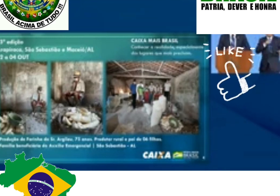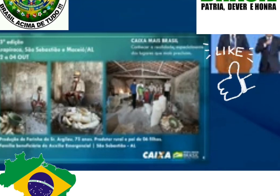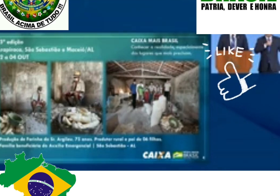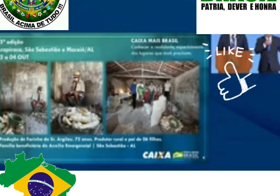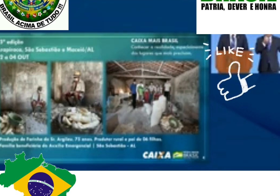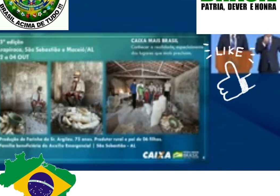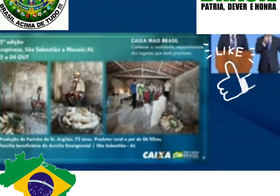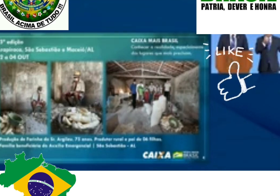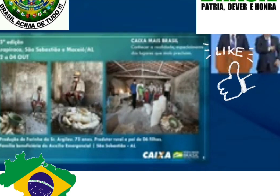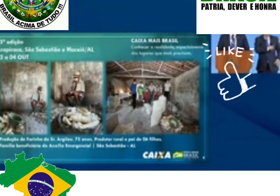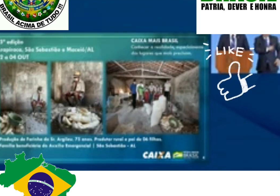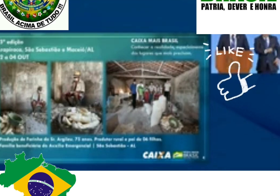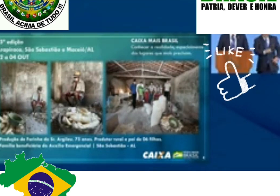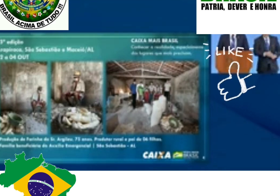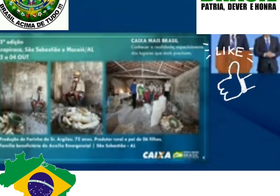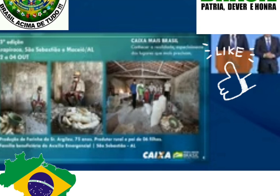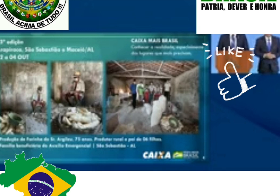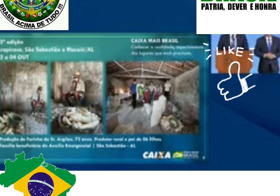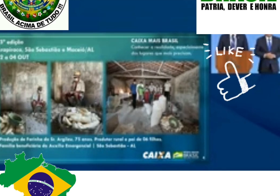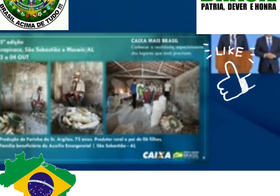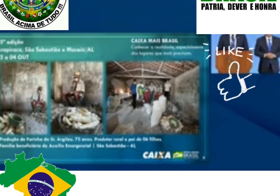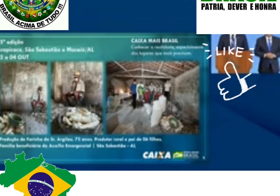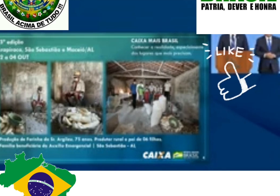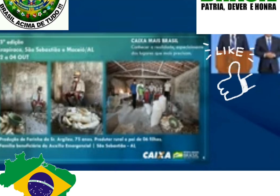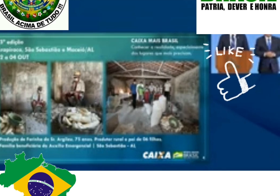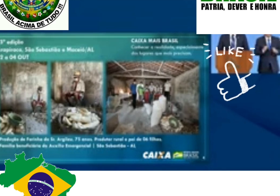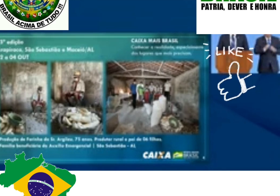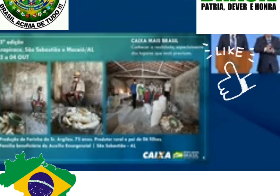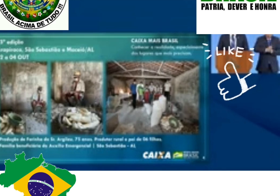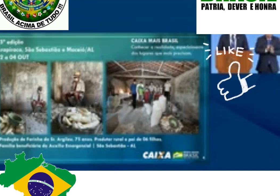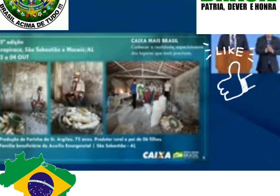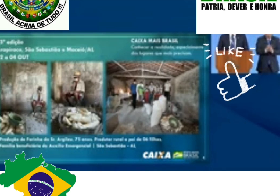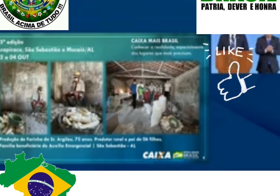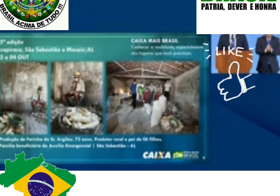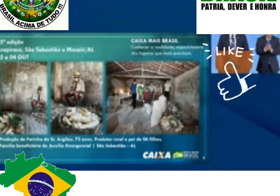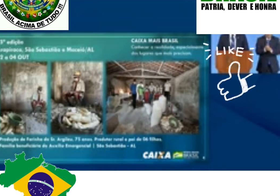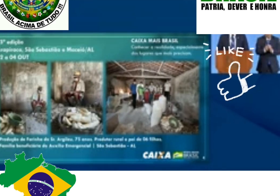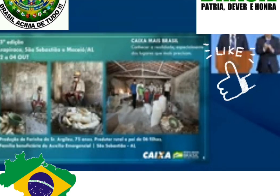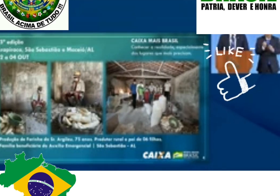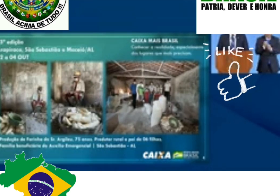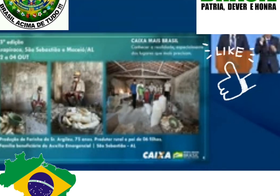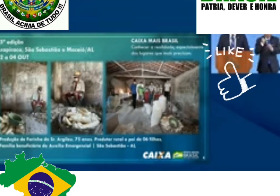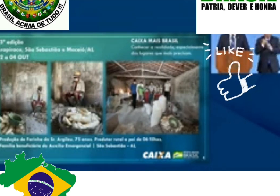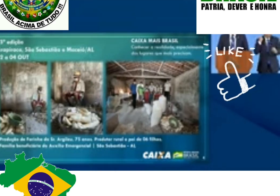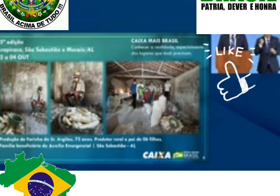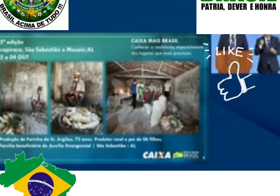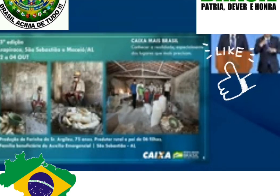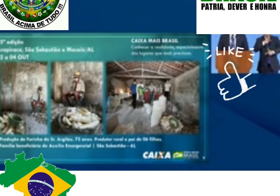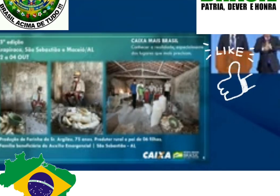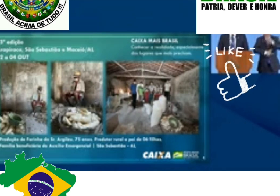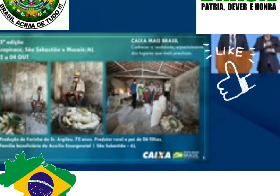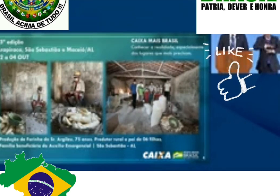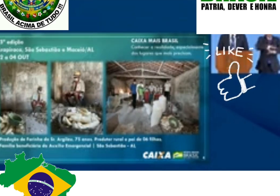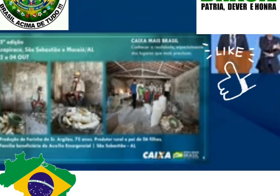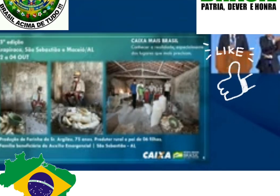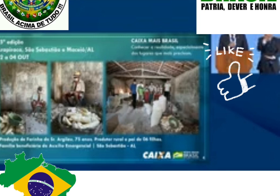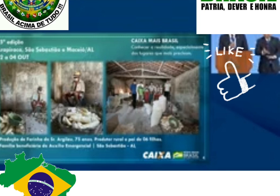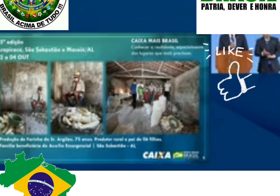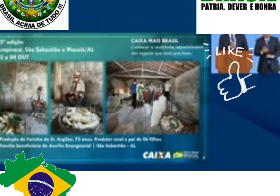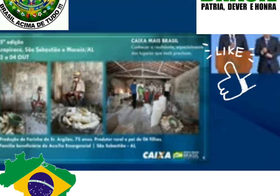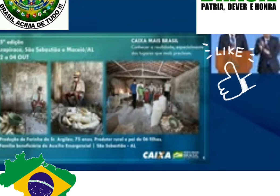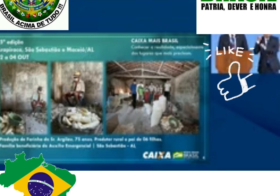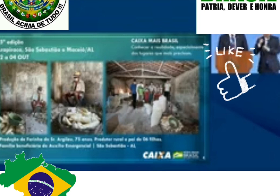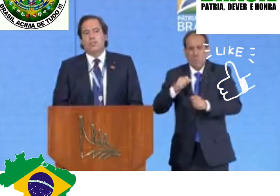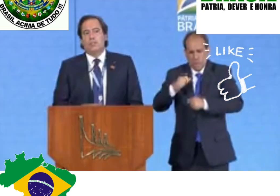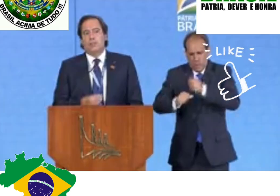filhos, para fazer farinha de mandioca, etc., trabalha quase que o dia inteiro. E é